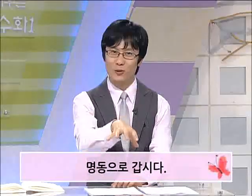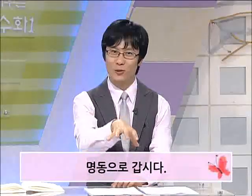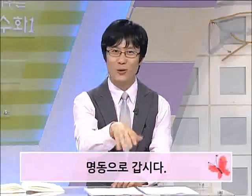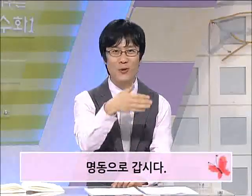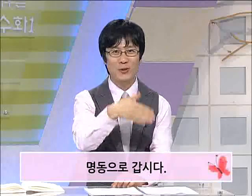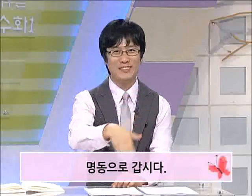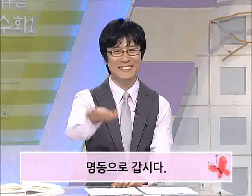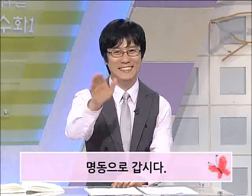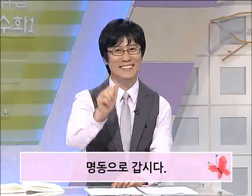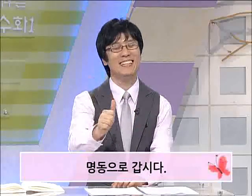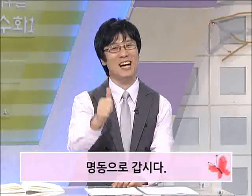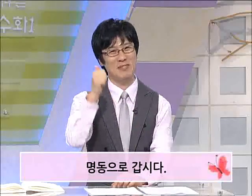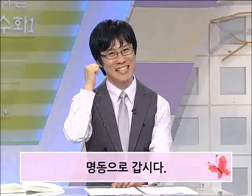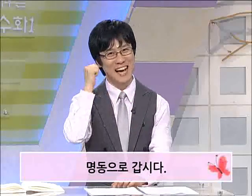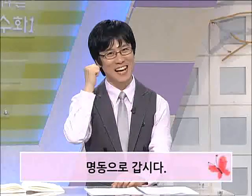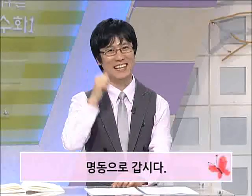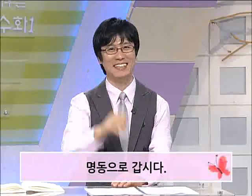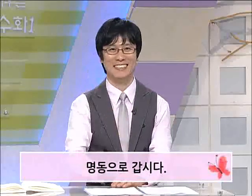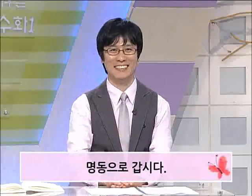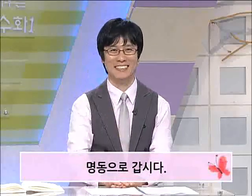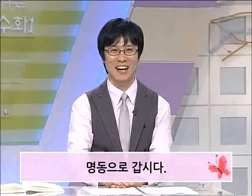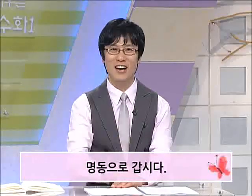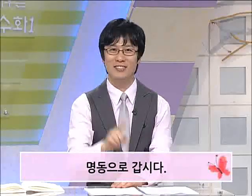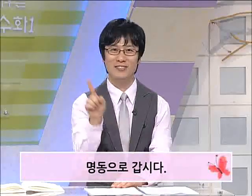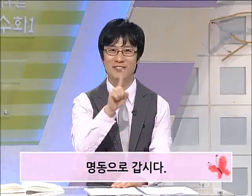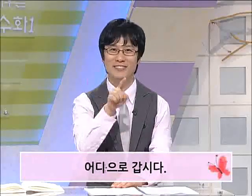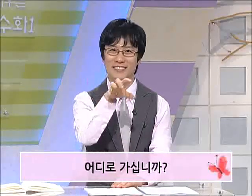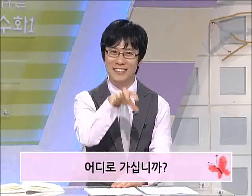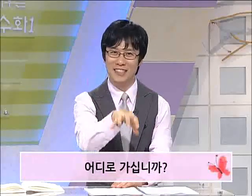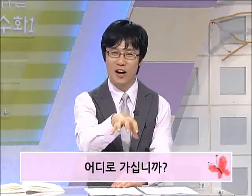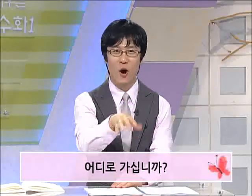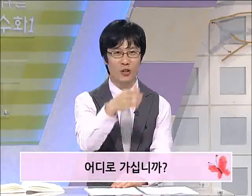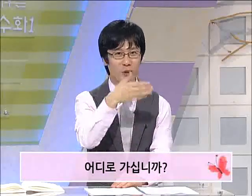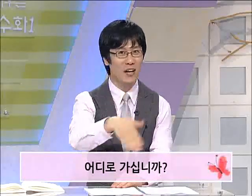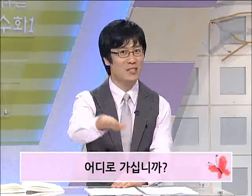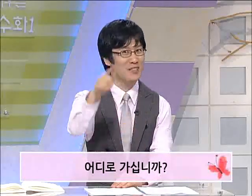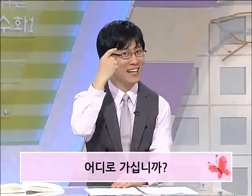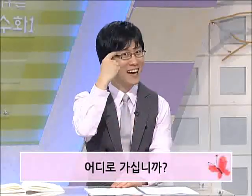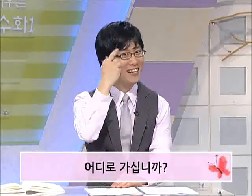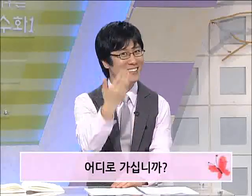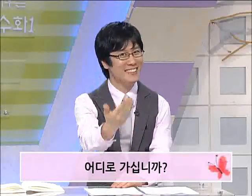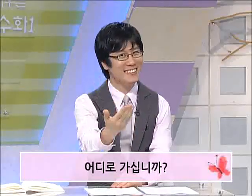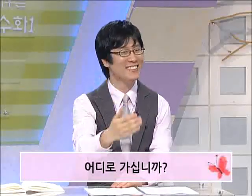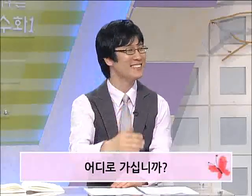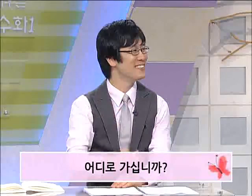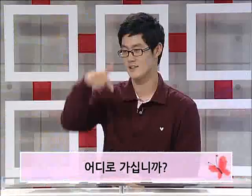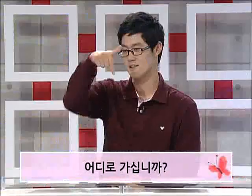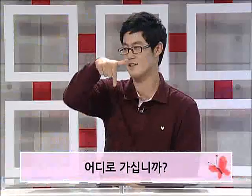명동으로 갑시다. 자, 어디로 가십니까?